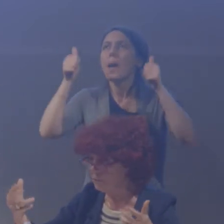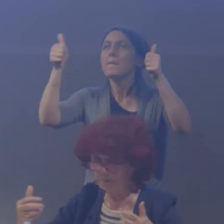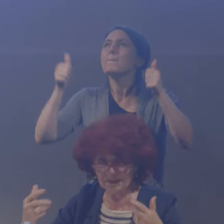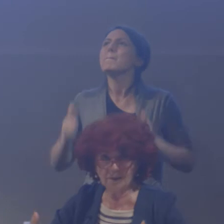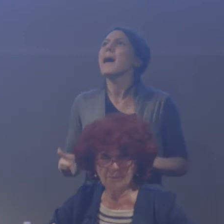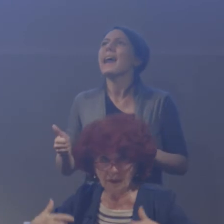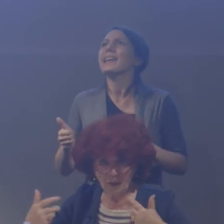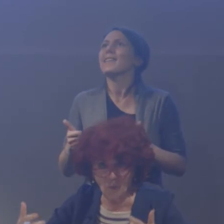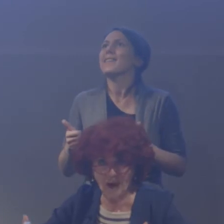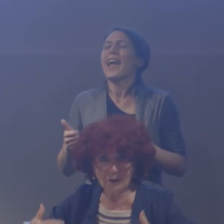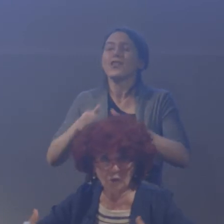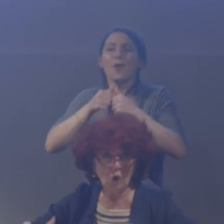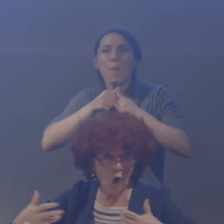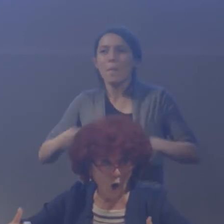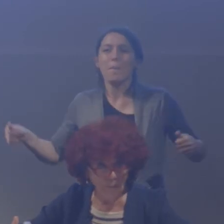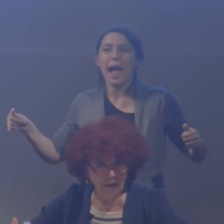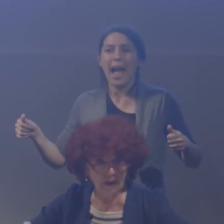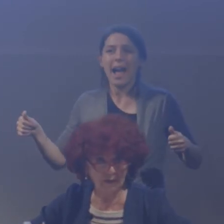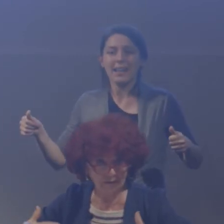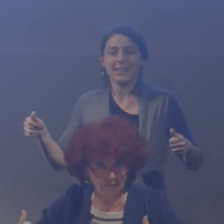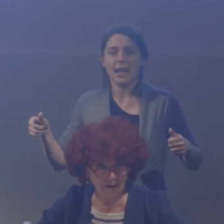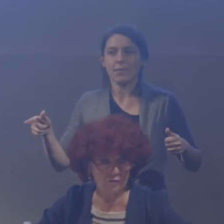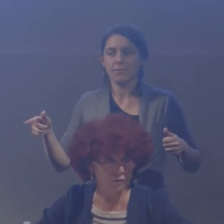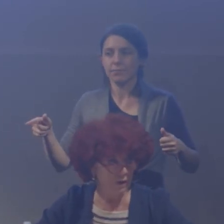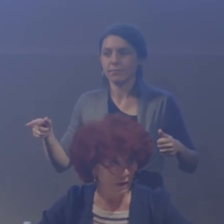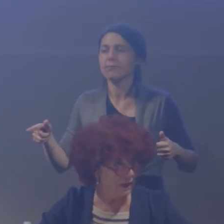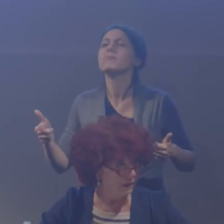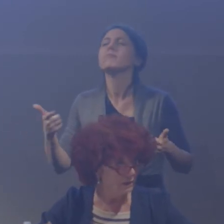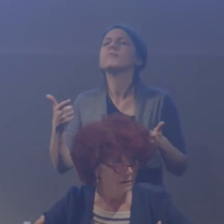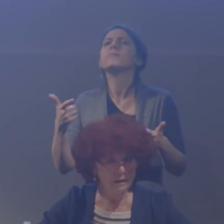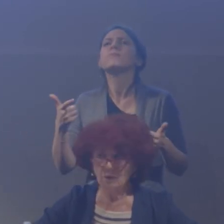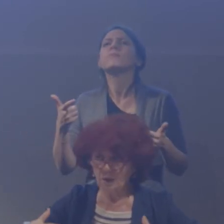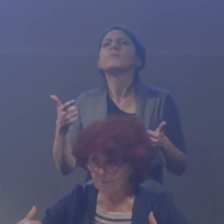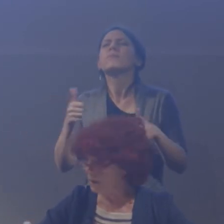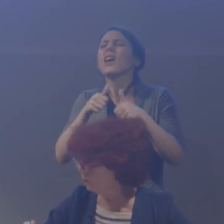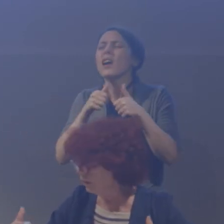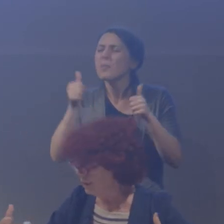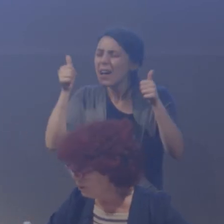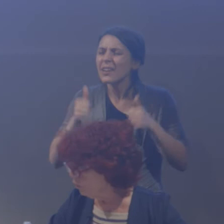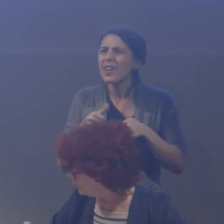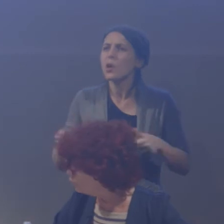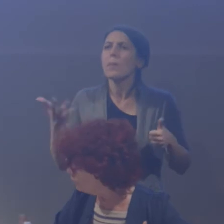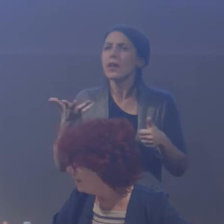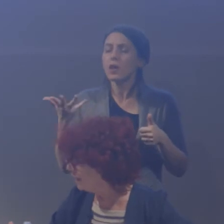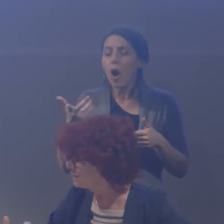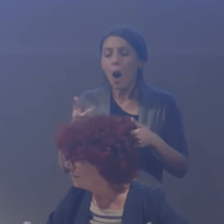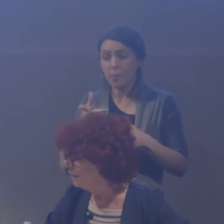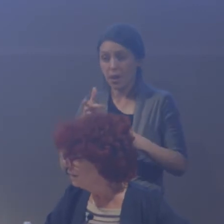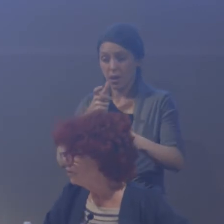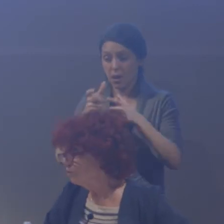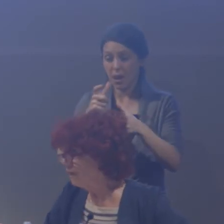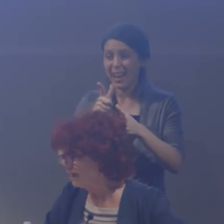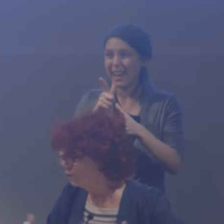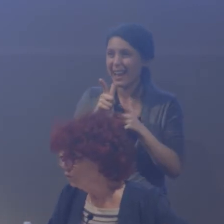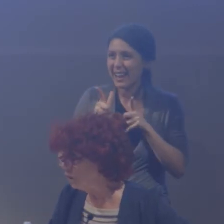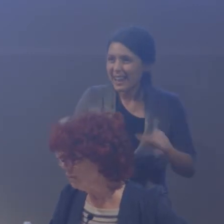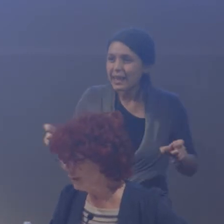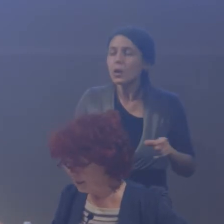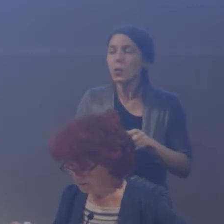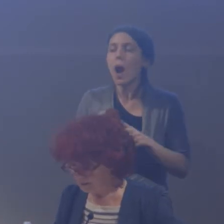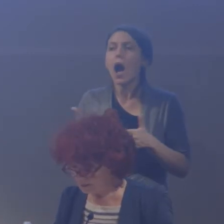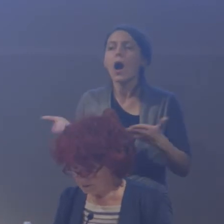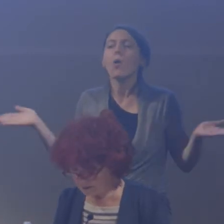posso permettere, per il quale tu operi attraverso la lingua, le parole, il linguaggio per essere e superare tutte